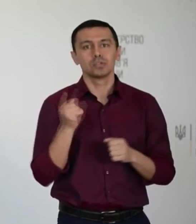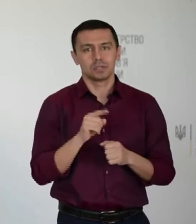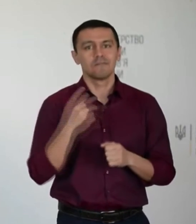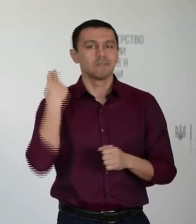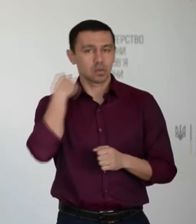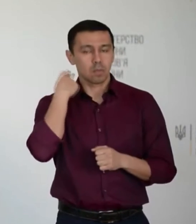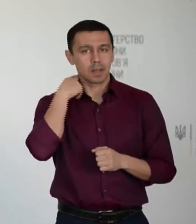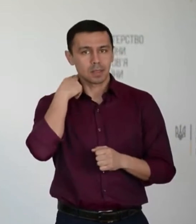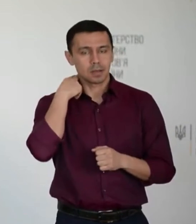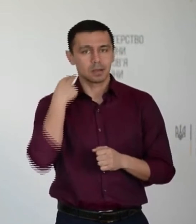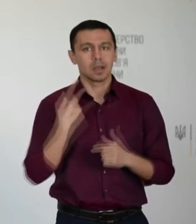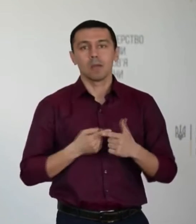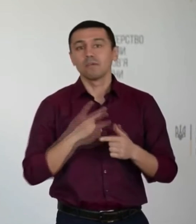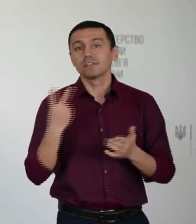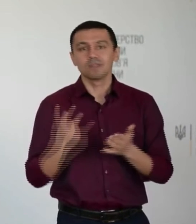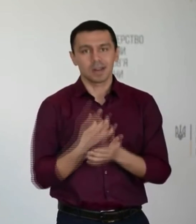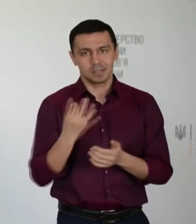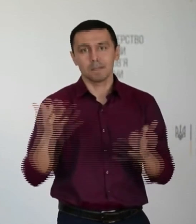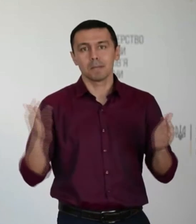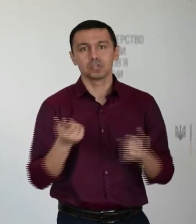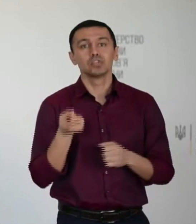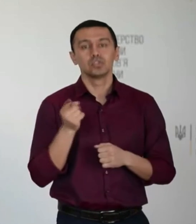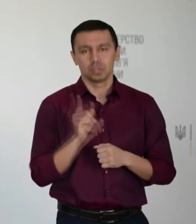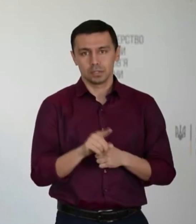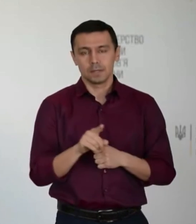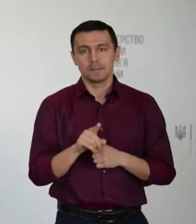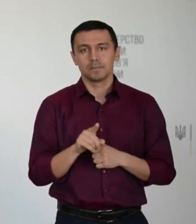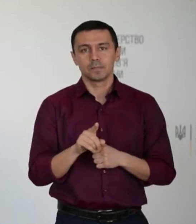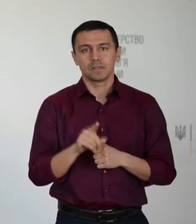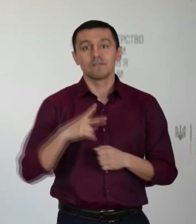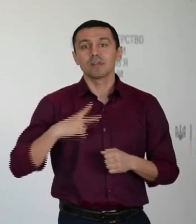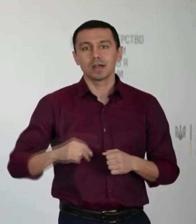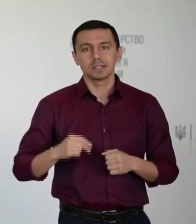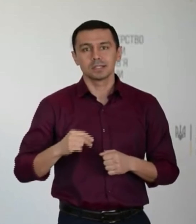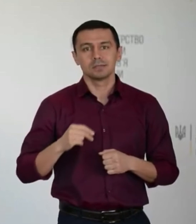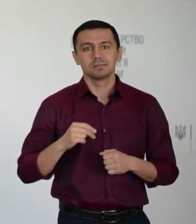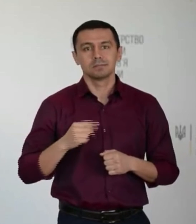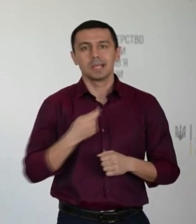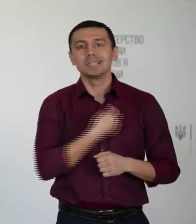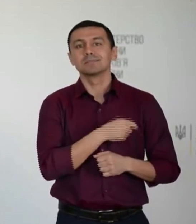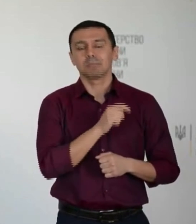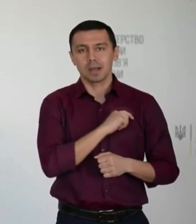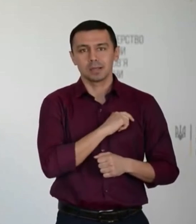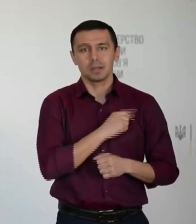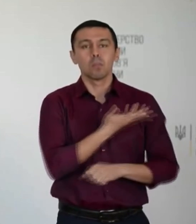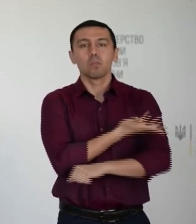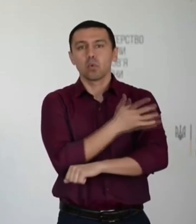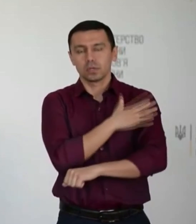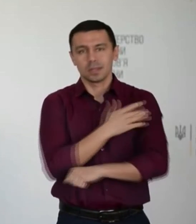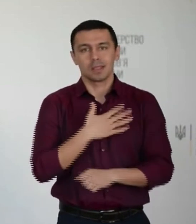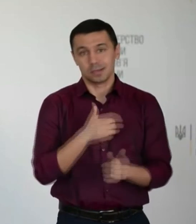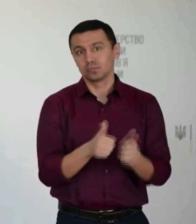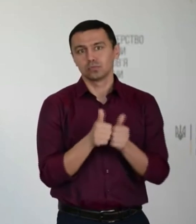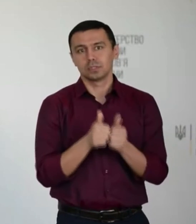в Великобританії, або в 2 рази менше, ніж Франції, Іспанії, Польщі,